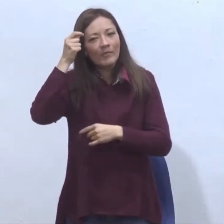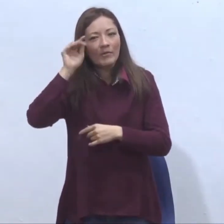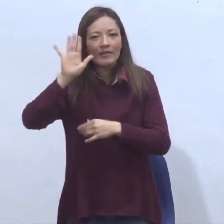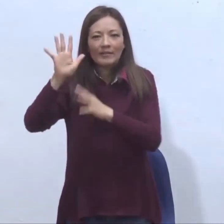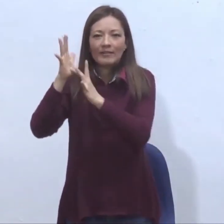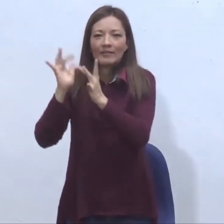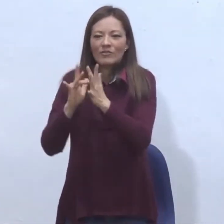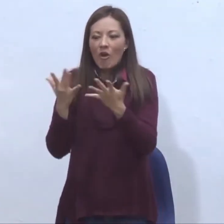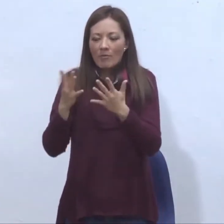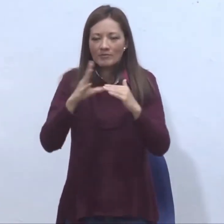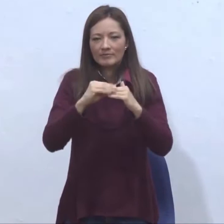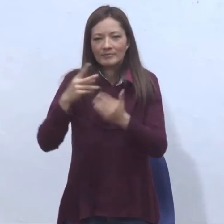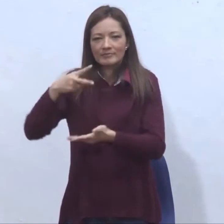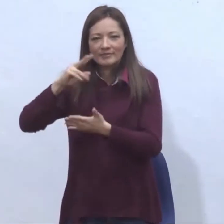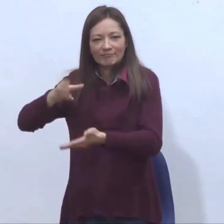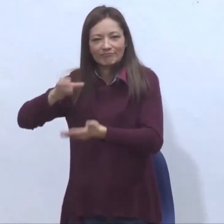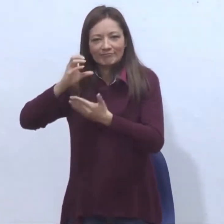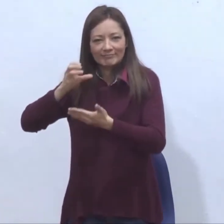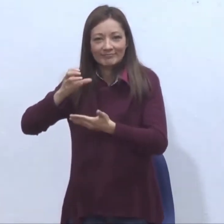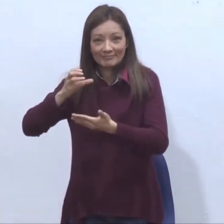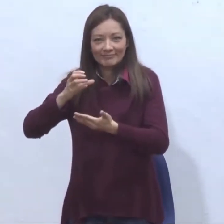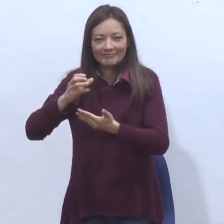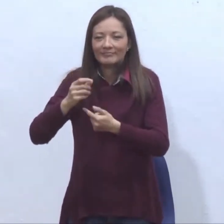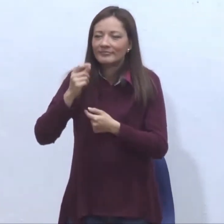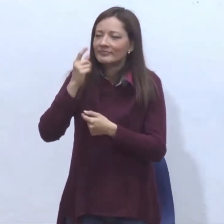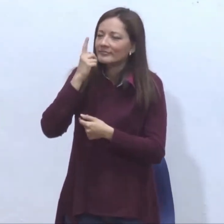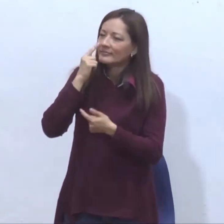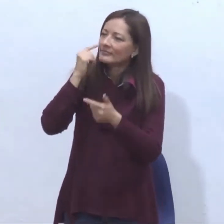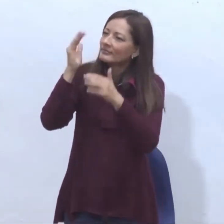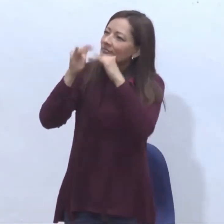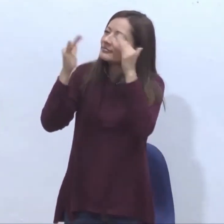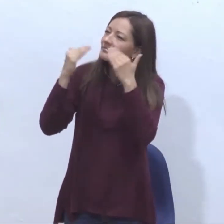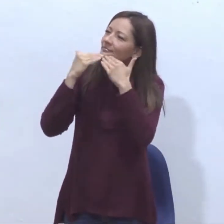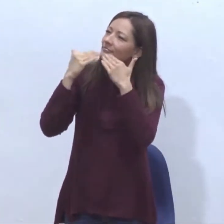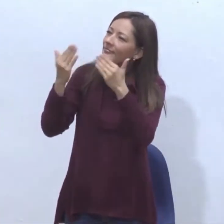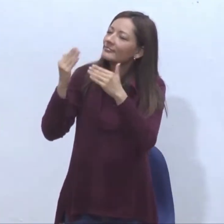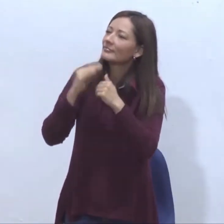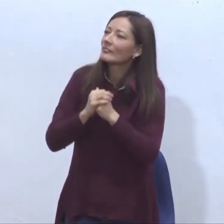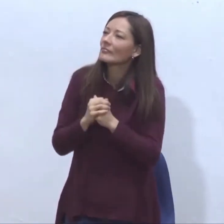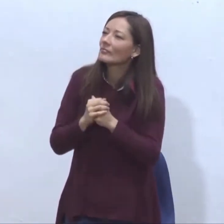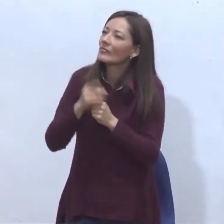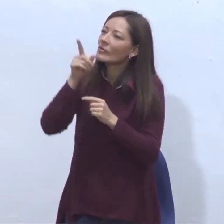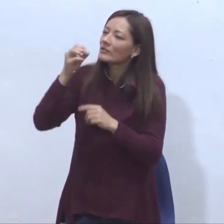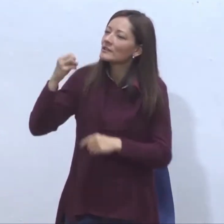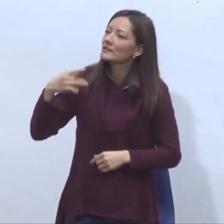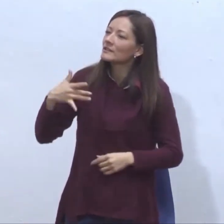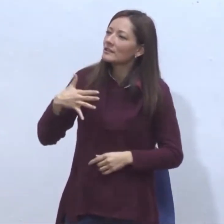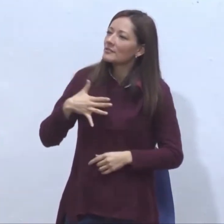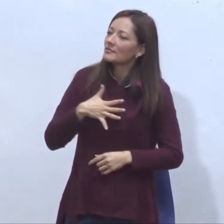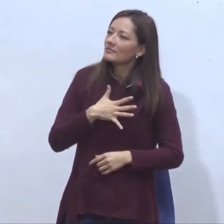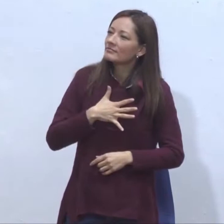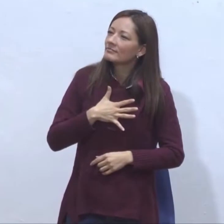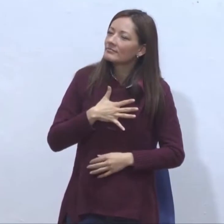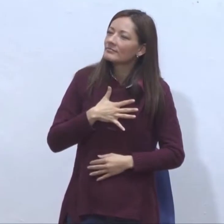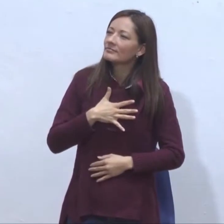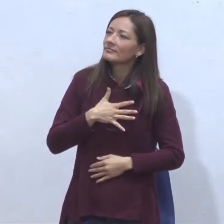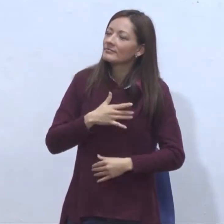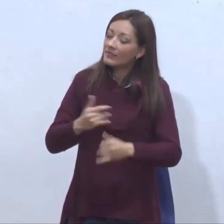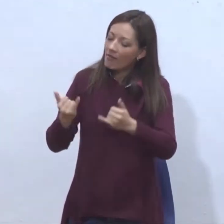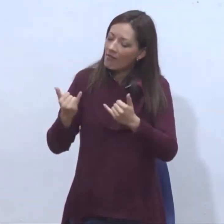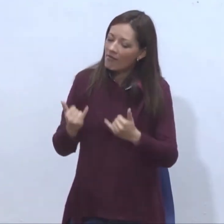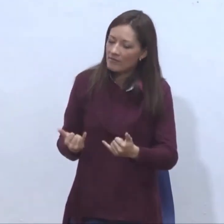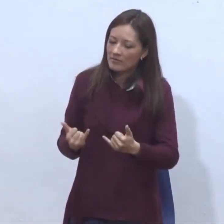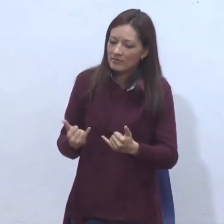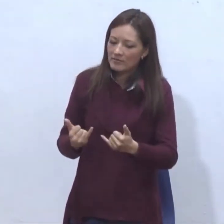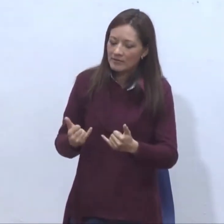de esta cena. Padre Celestial, damos gracias por tu misericordia. Hoy tú nos